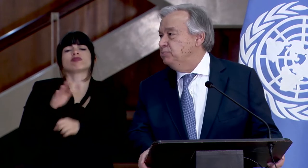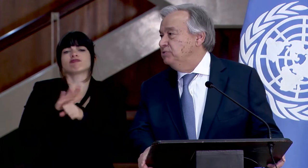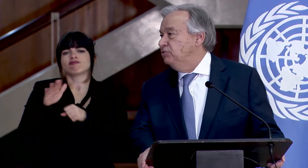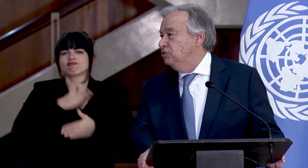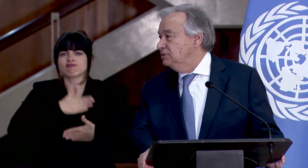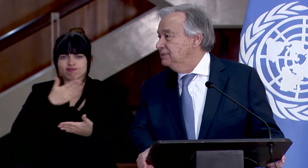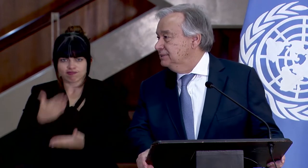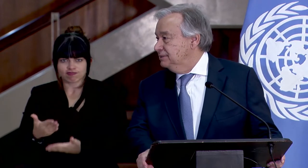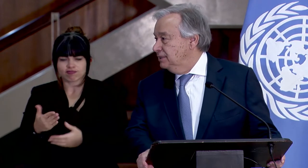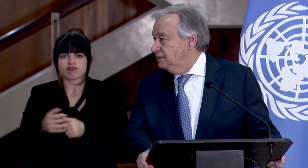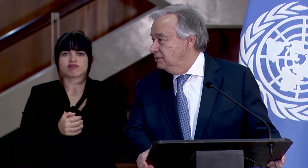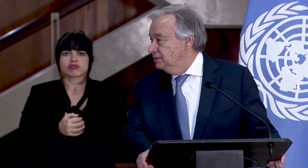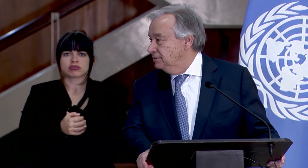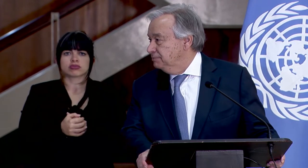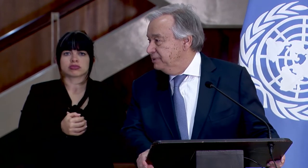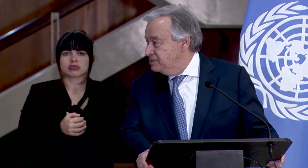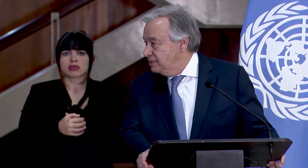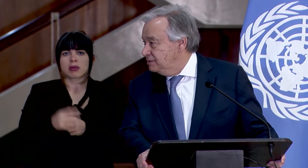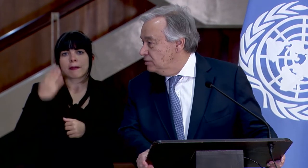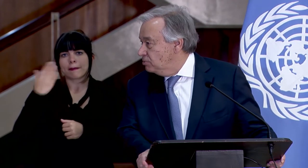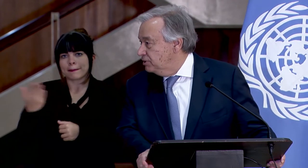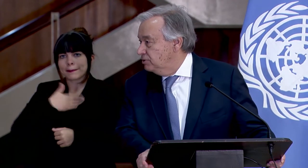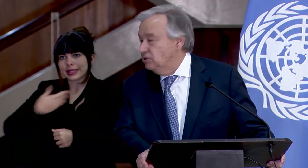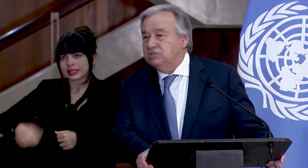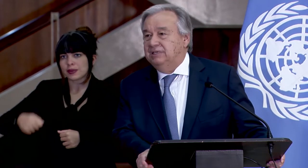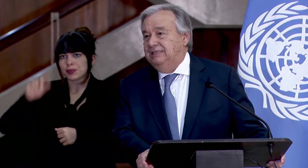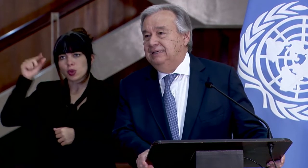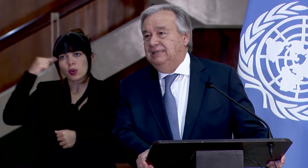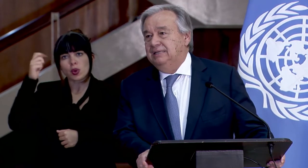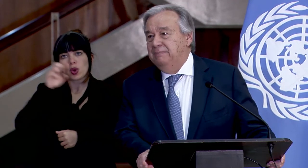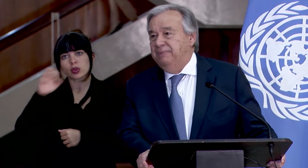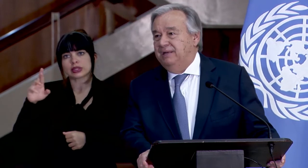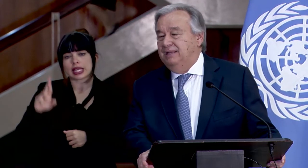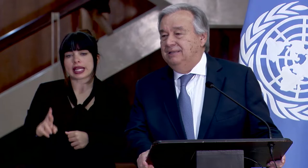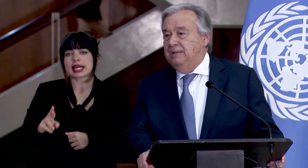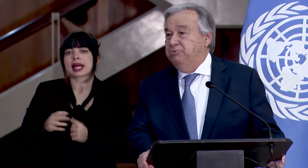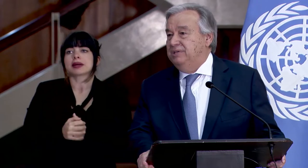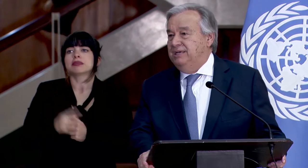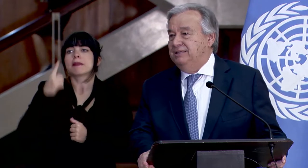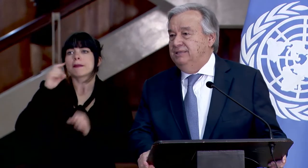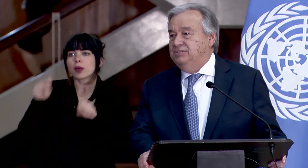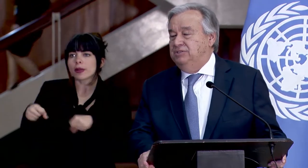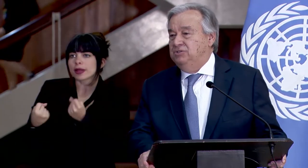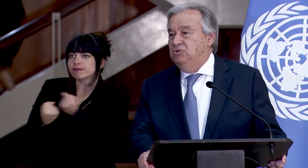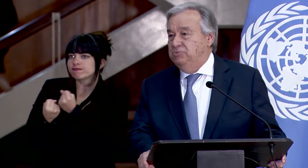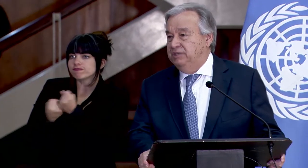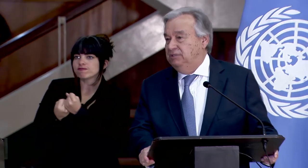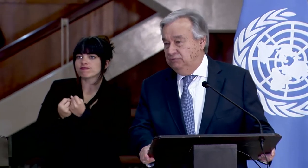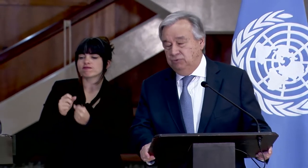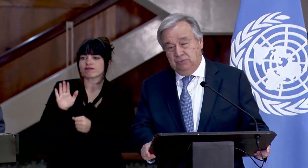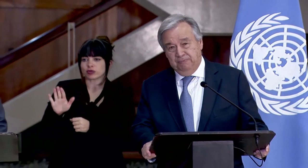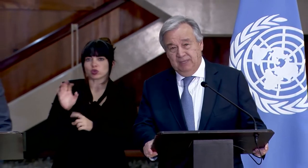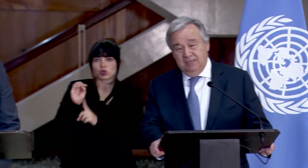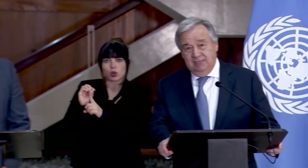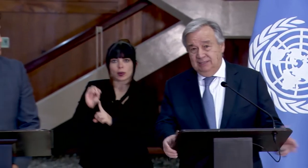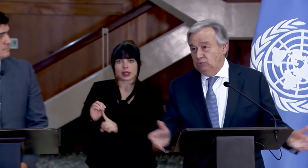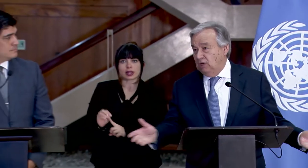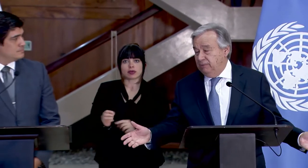total disposición del presidente del Gobierno de Costa Rica para apoyar estos